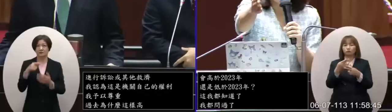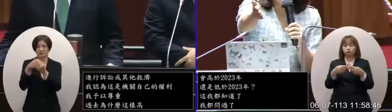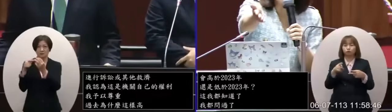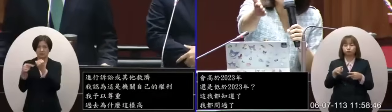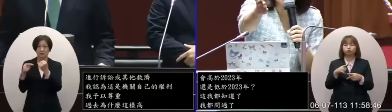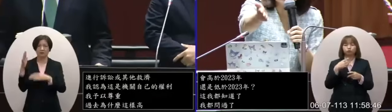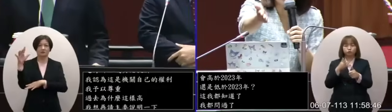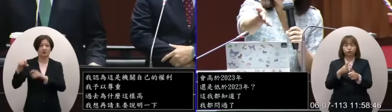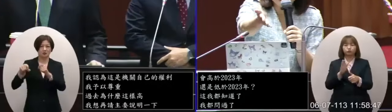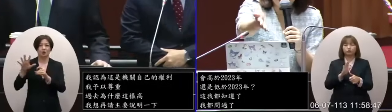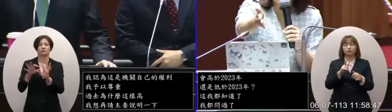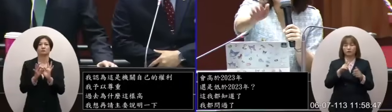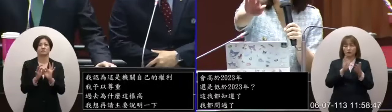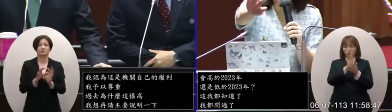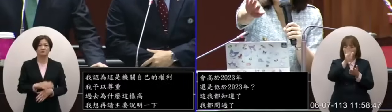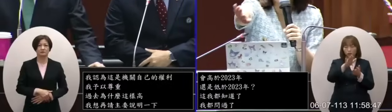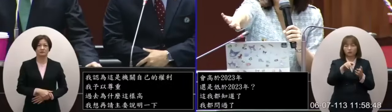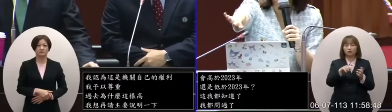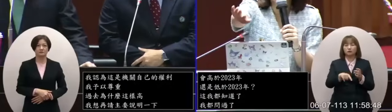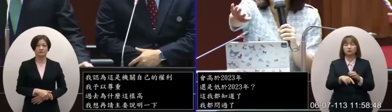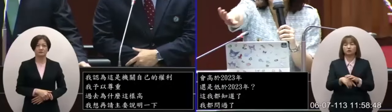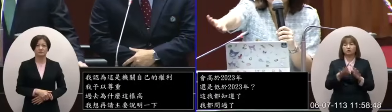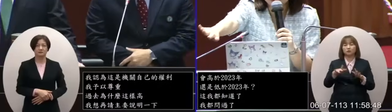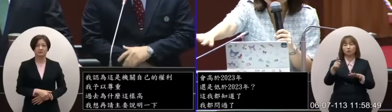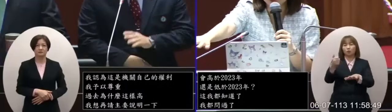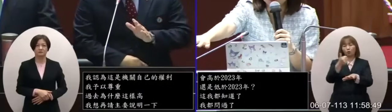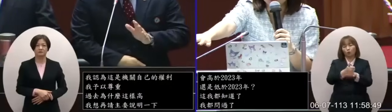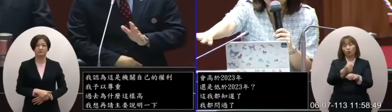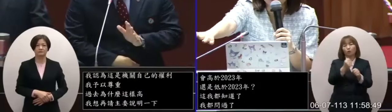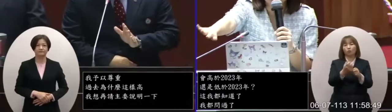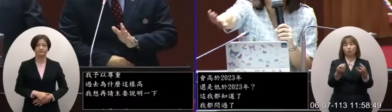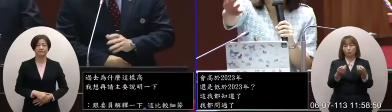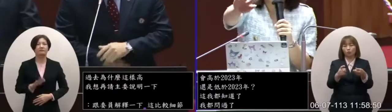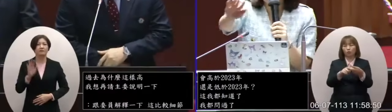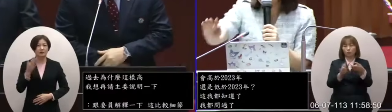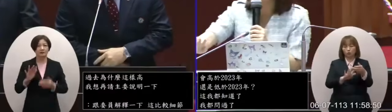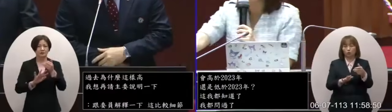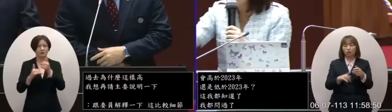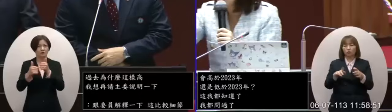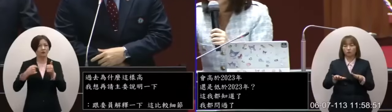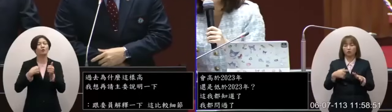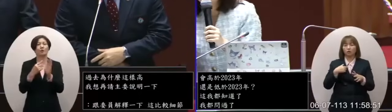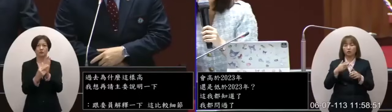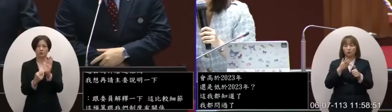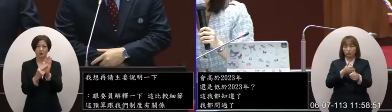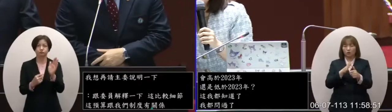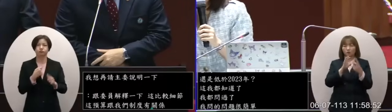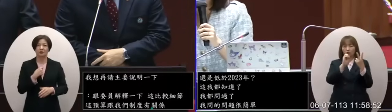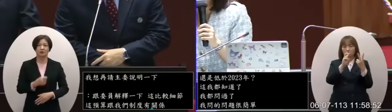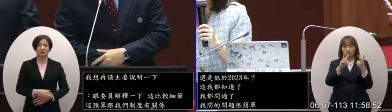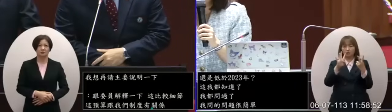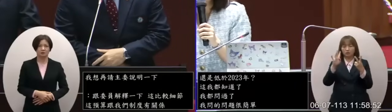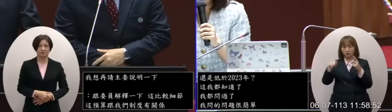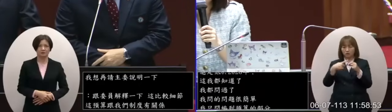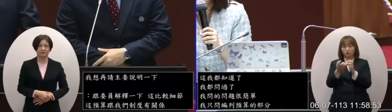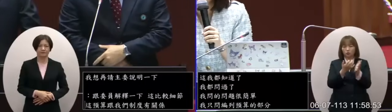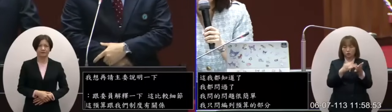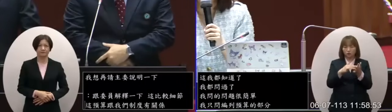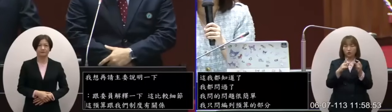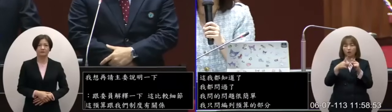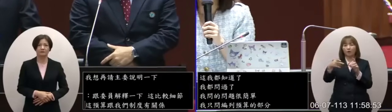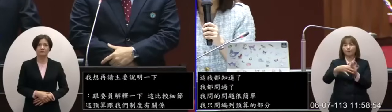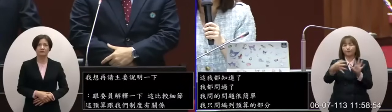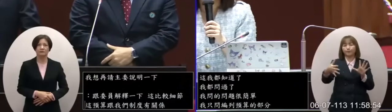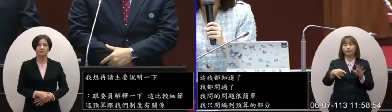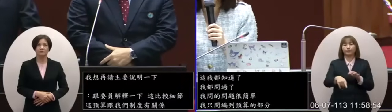道。我问的是未来，因为你之后已经没有再做主委了，所以我要问的是2024的预算，跟您是